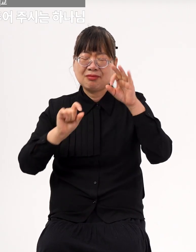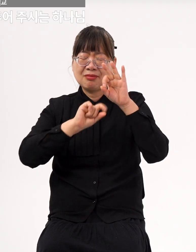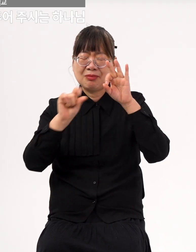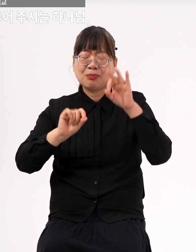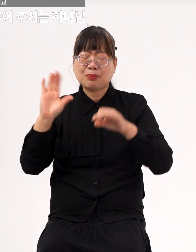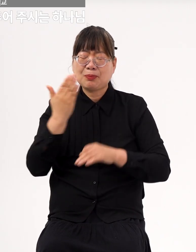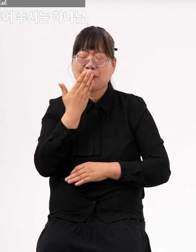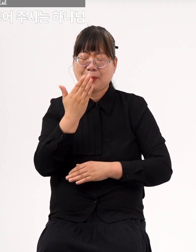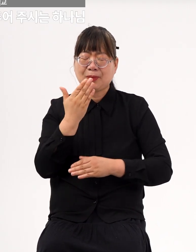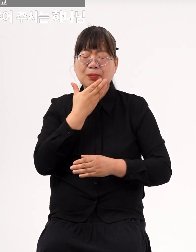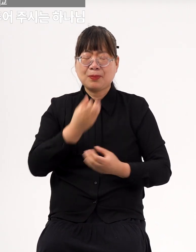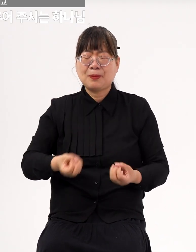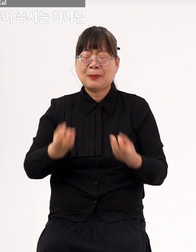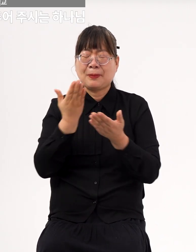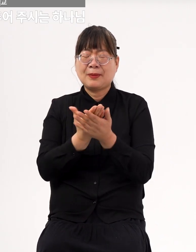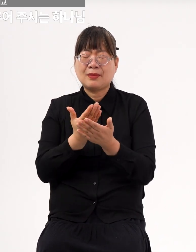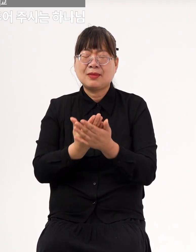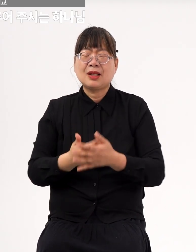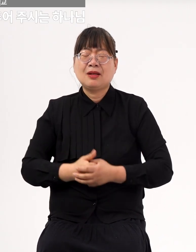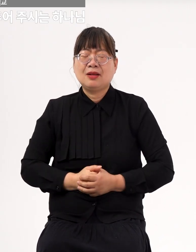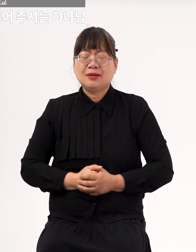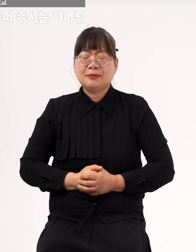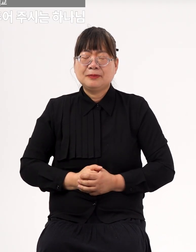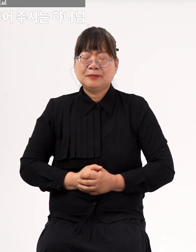10월이 될 수 있도록 축복해 주시옵소서.